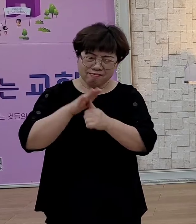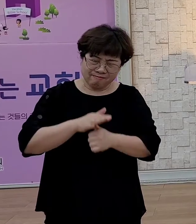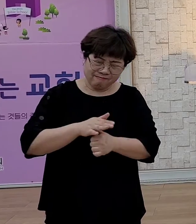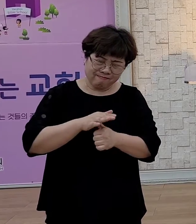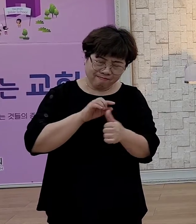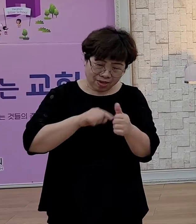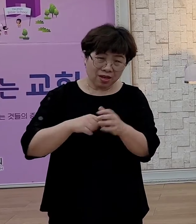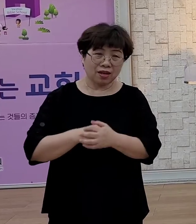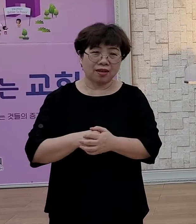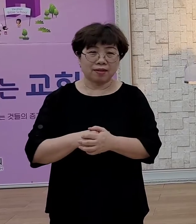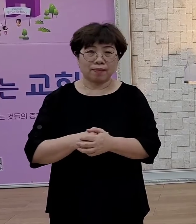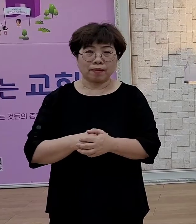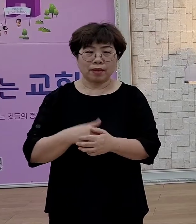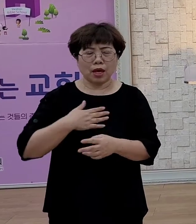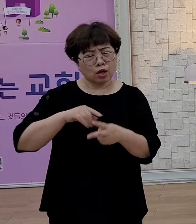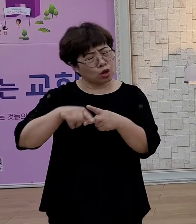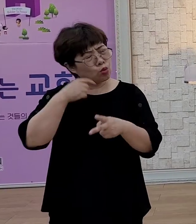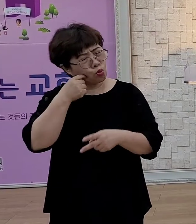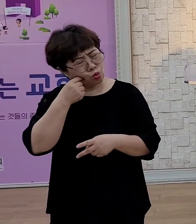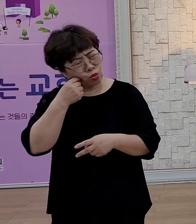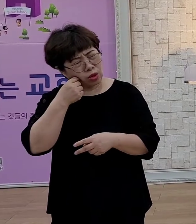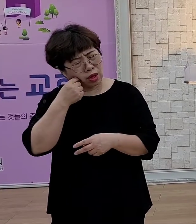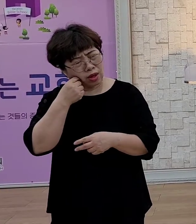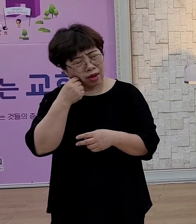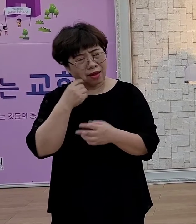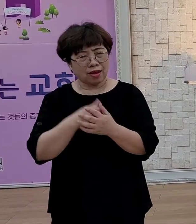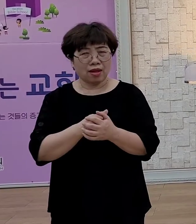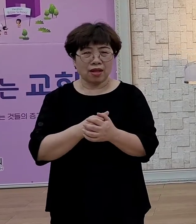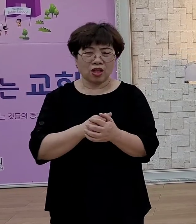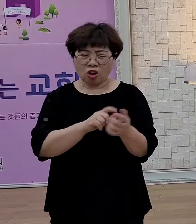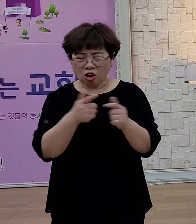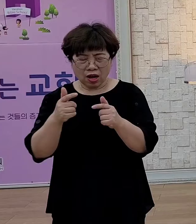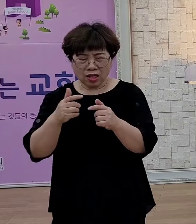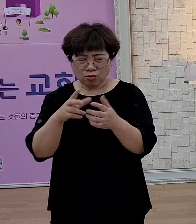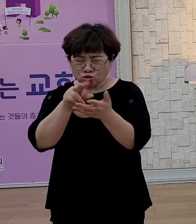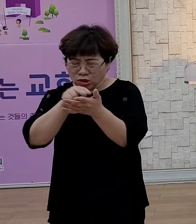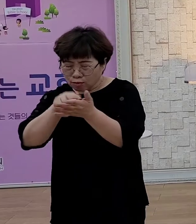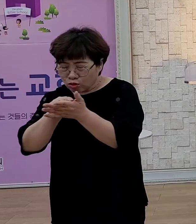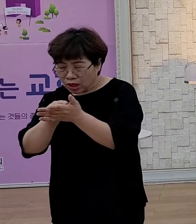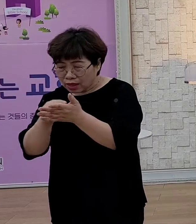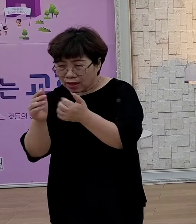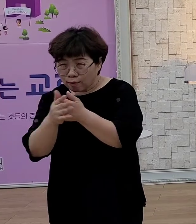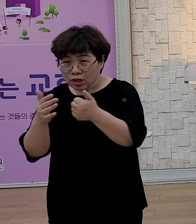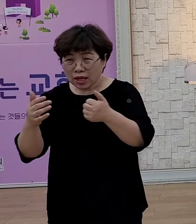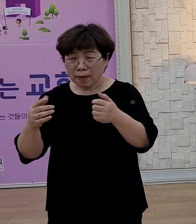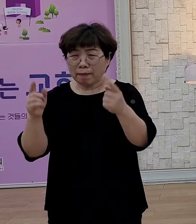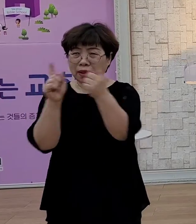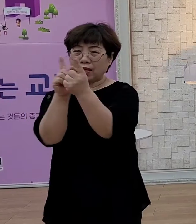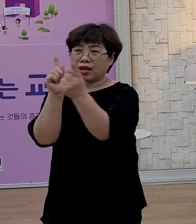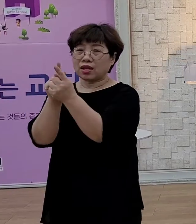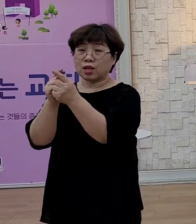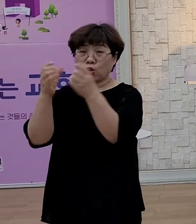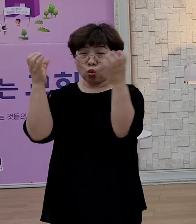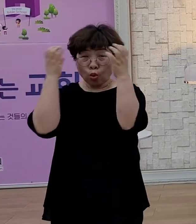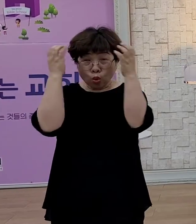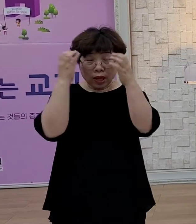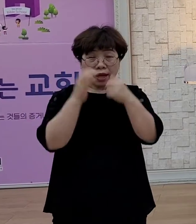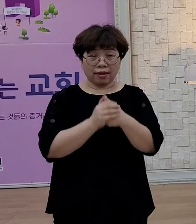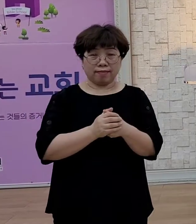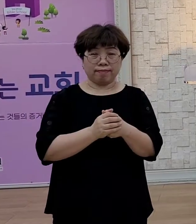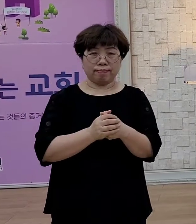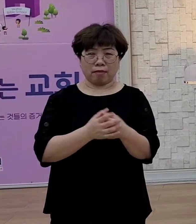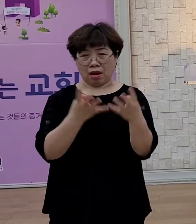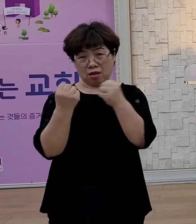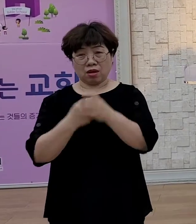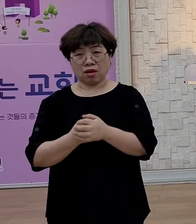수 없는 고난, 내가 받아들일 수 없는 고난 막 이런 여러 가지 고난이 있는데 이 고난을 당할 때에 그 중에서 여러분